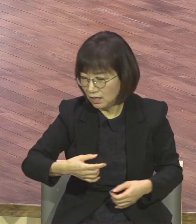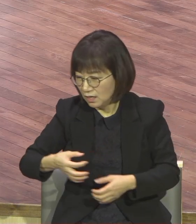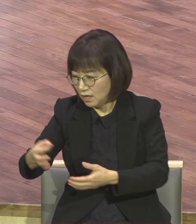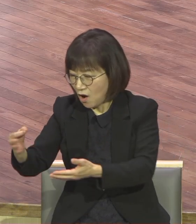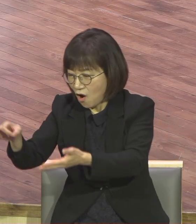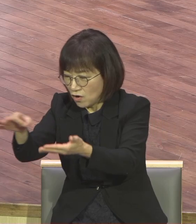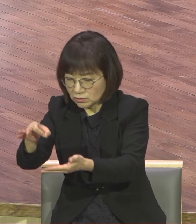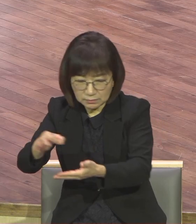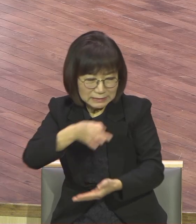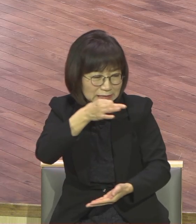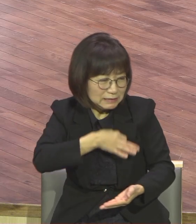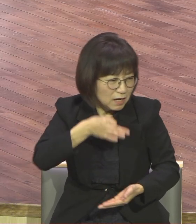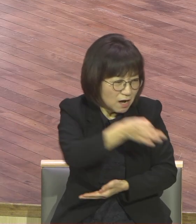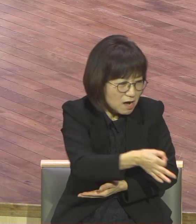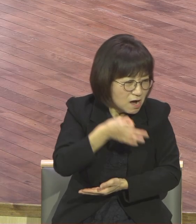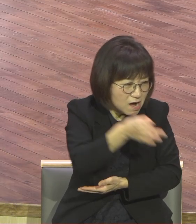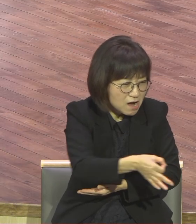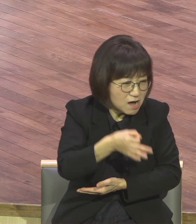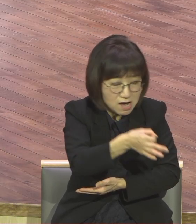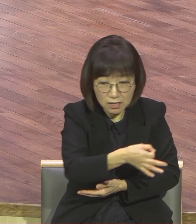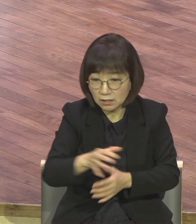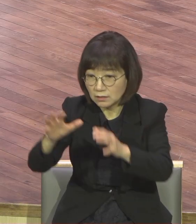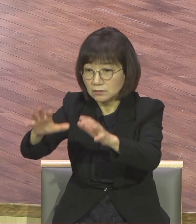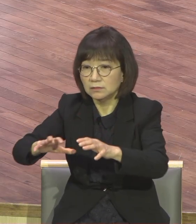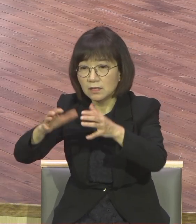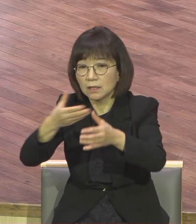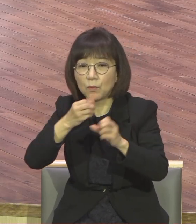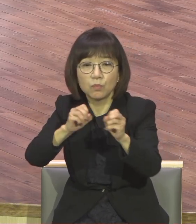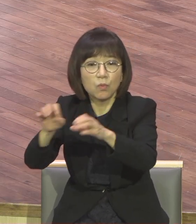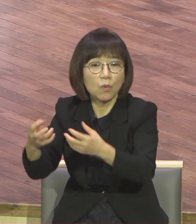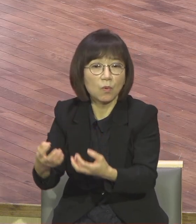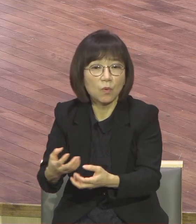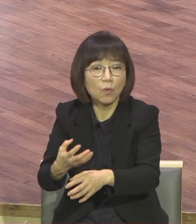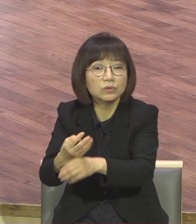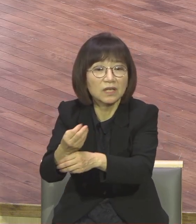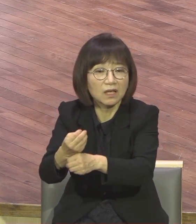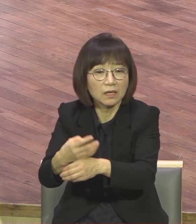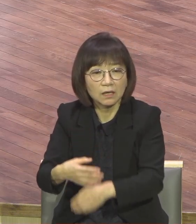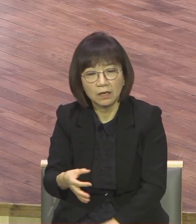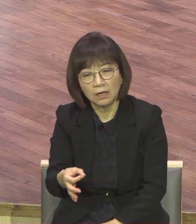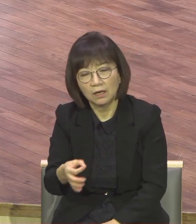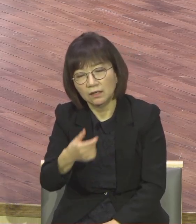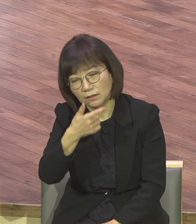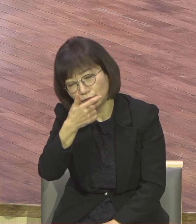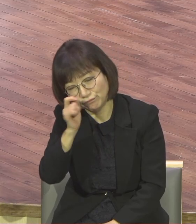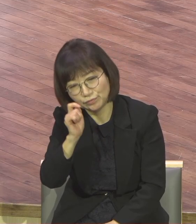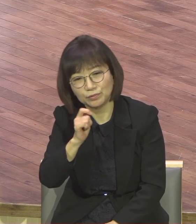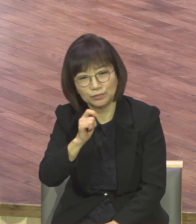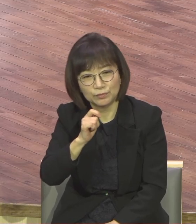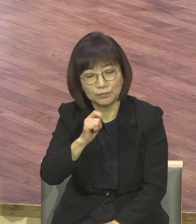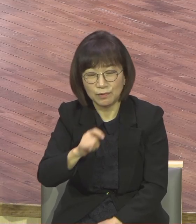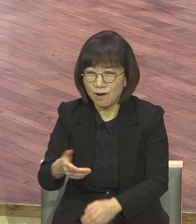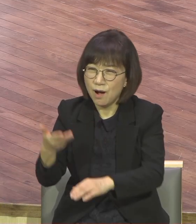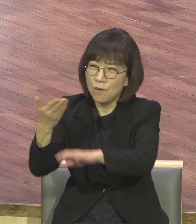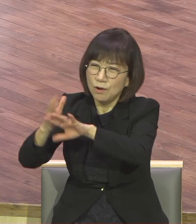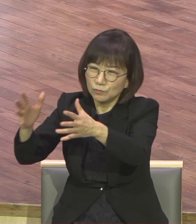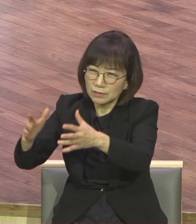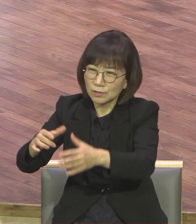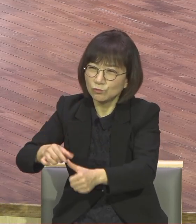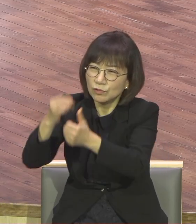세금 하겠냐는 얘기예요. 지금 세계는 현장에서 살려달라고 도와달라고 와달라고